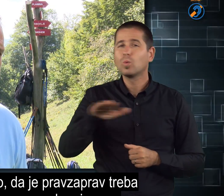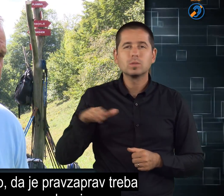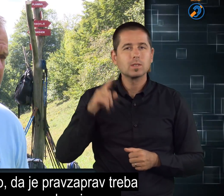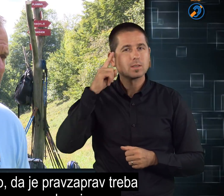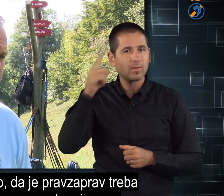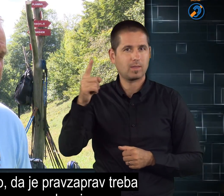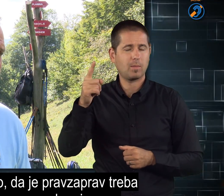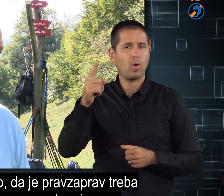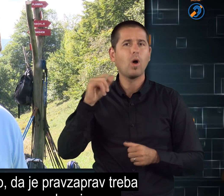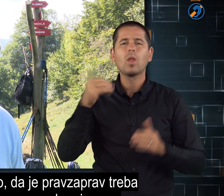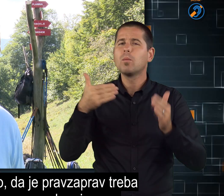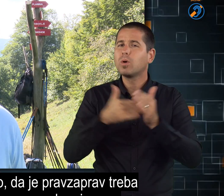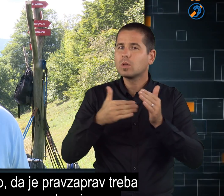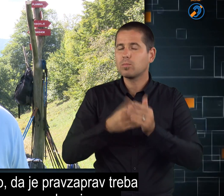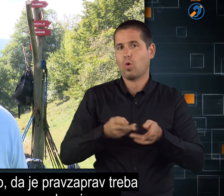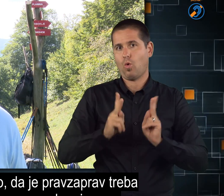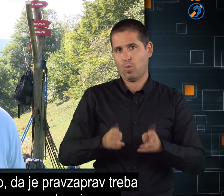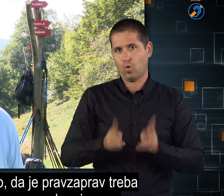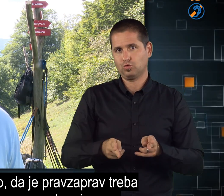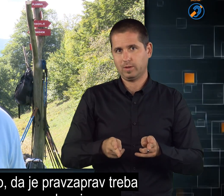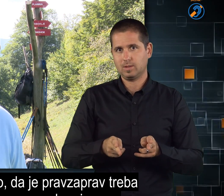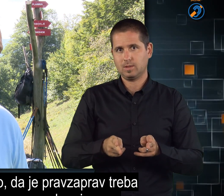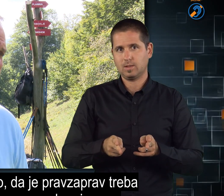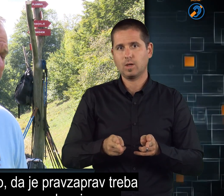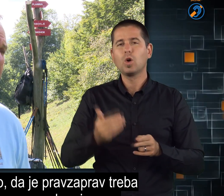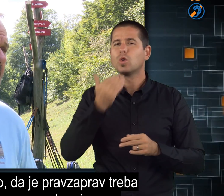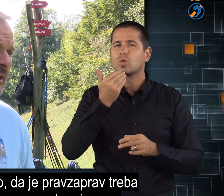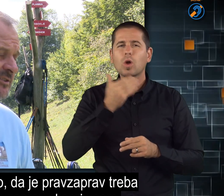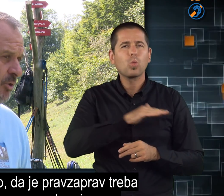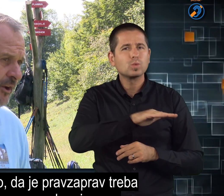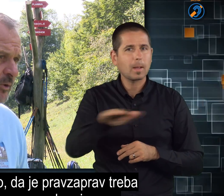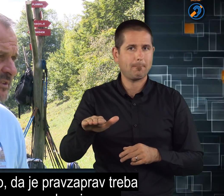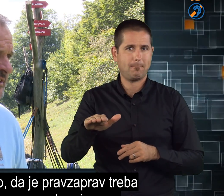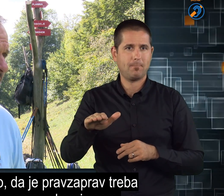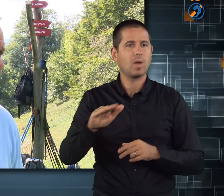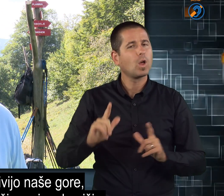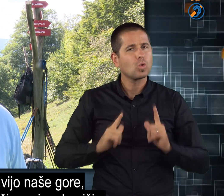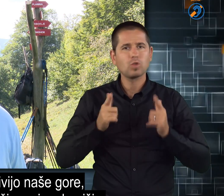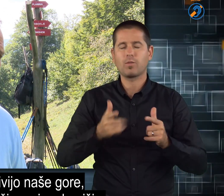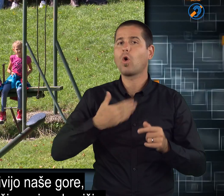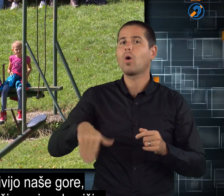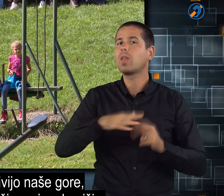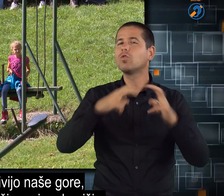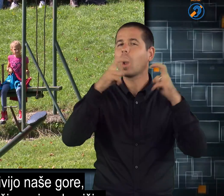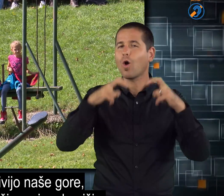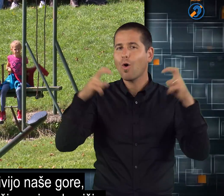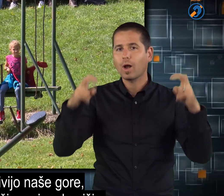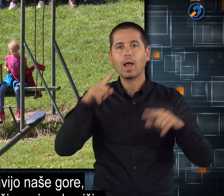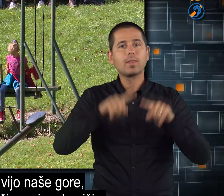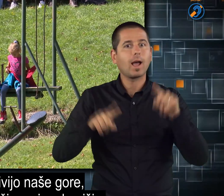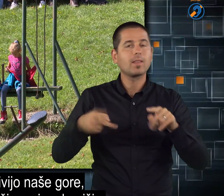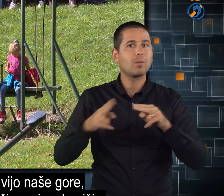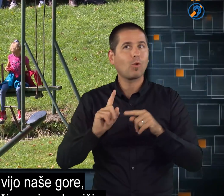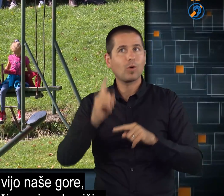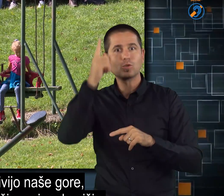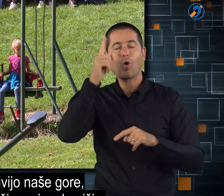Vsi se zavedamo, da je pravzaprav treba omogočiti skoraj vsem, da doživijo naše gore.